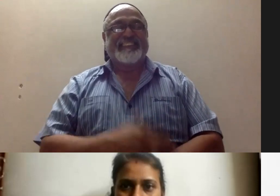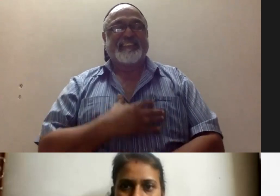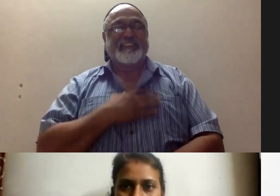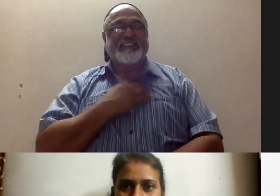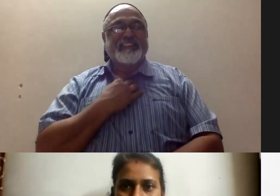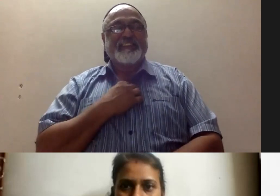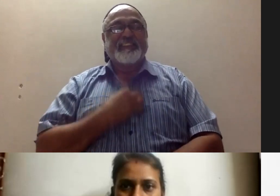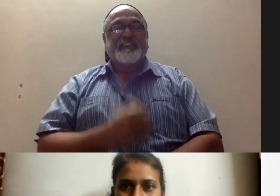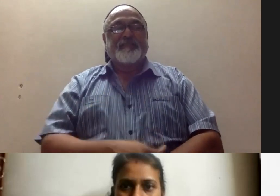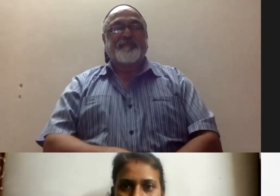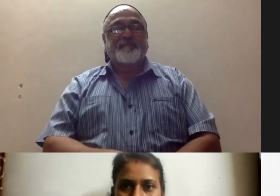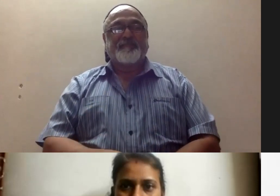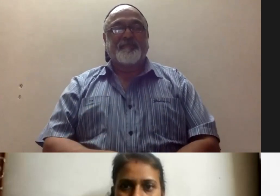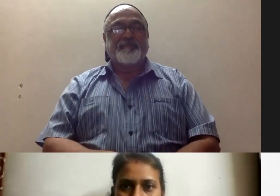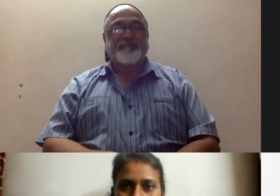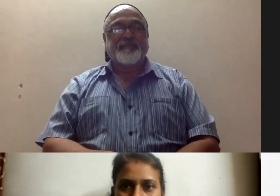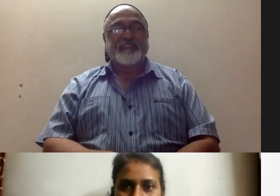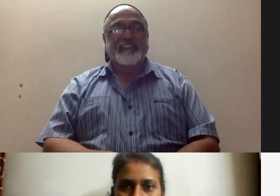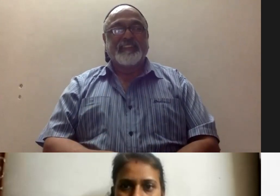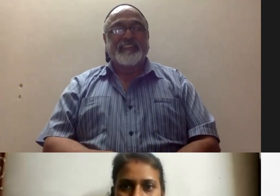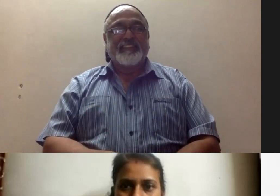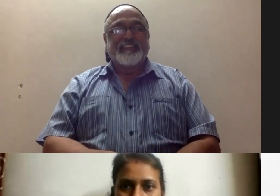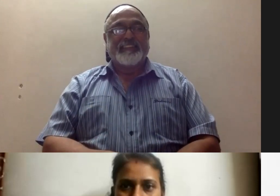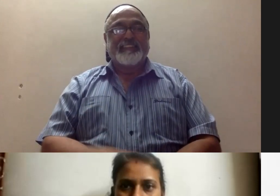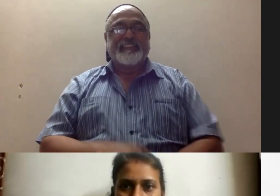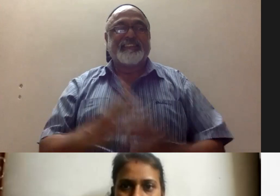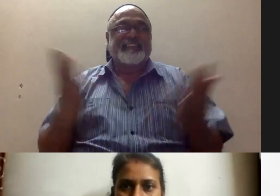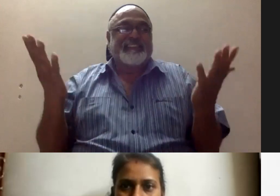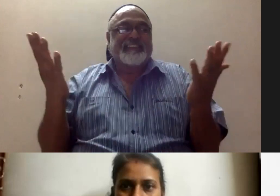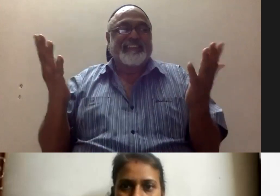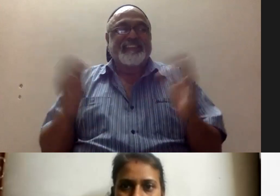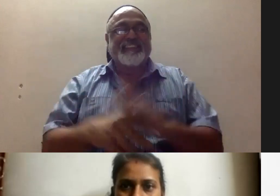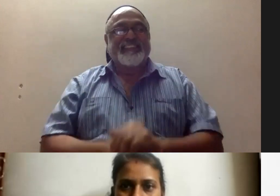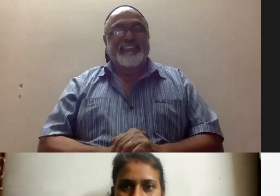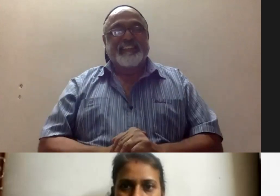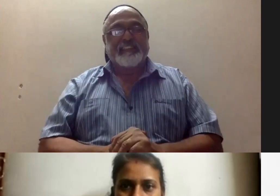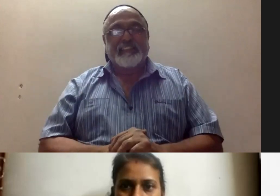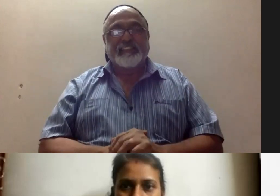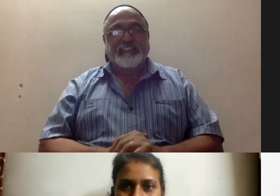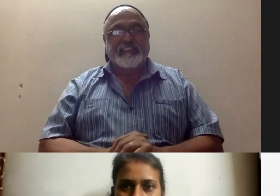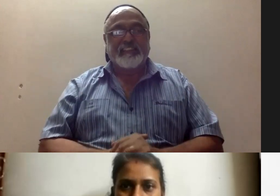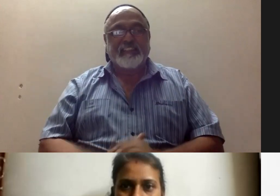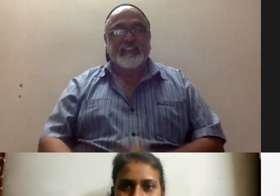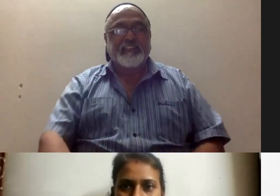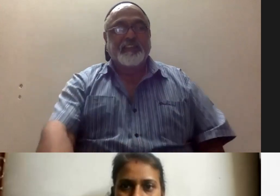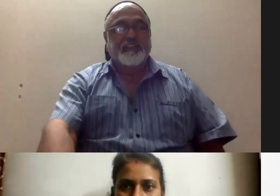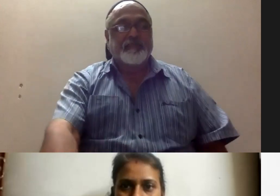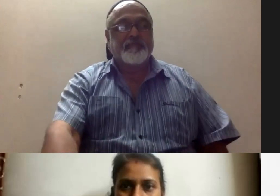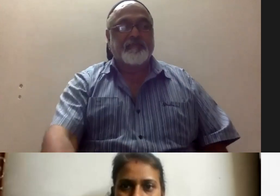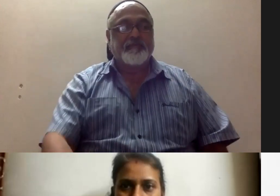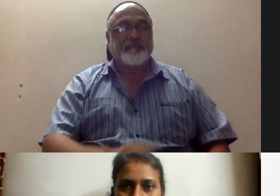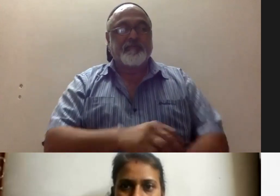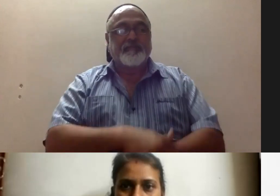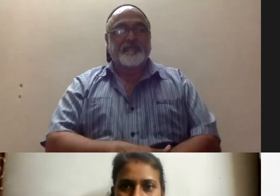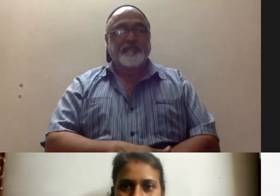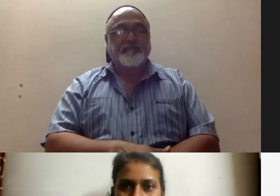not? Oh, I mean, is there a norm? I don't know. I'm going beyond protocol, but that's how I break the norms.